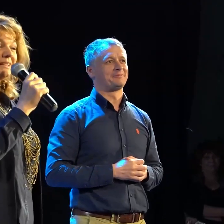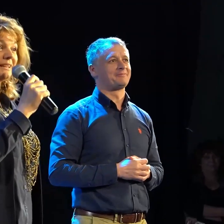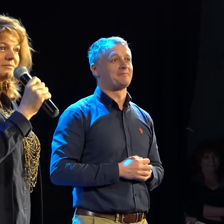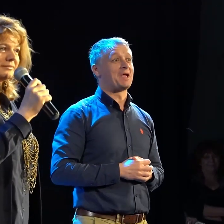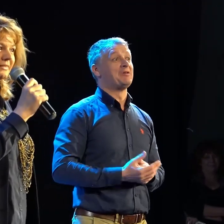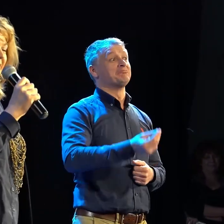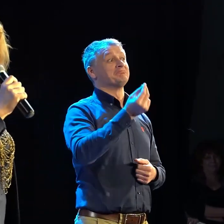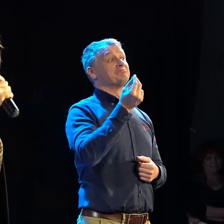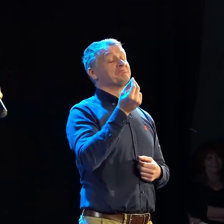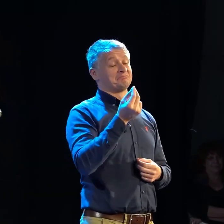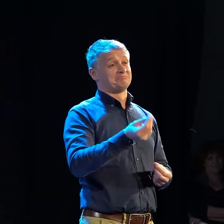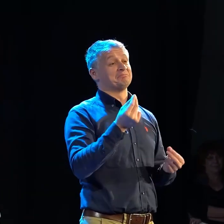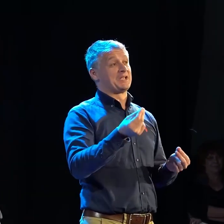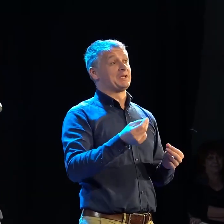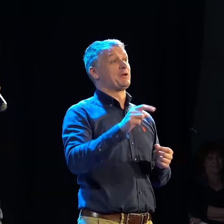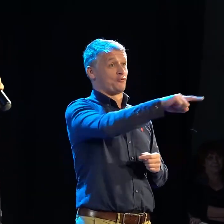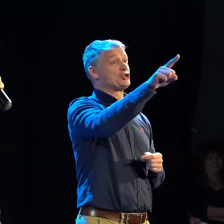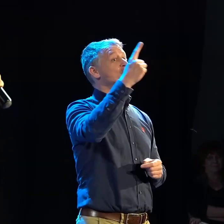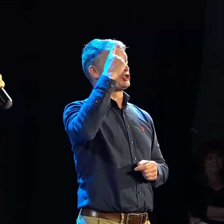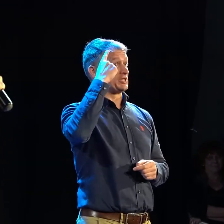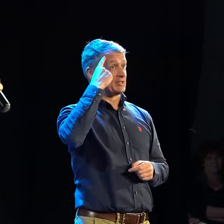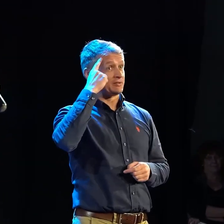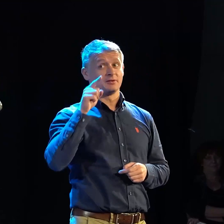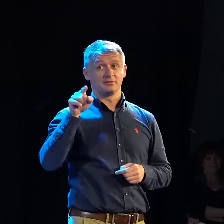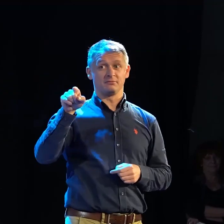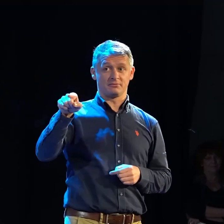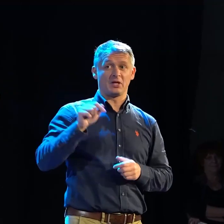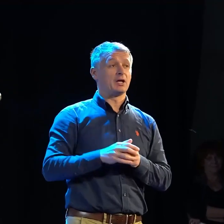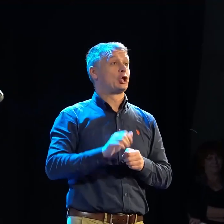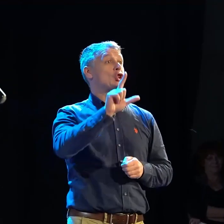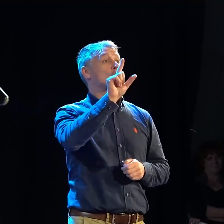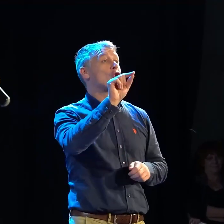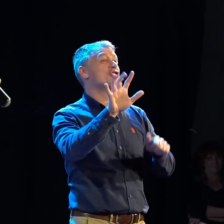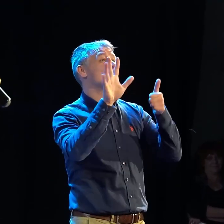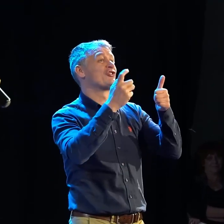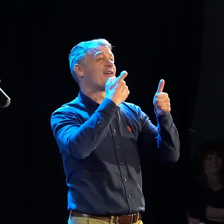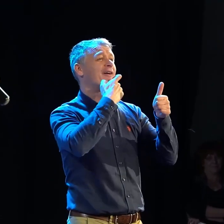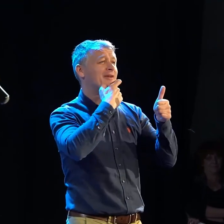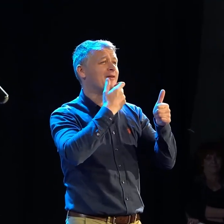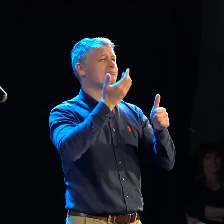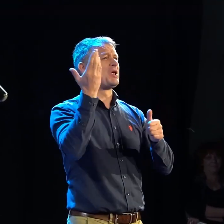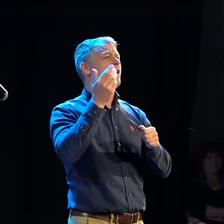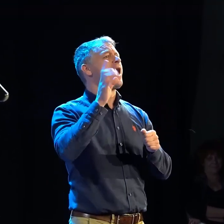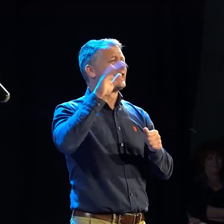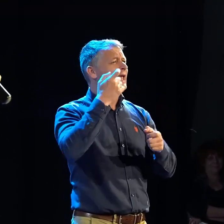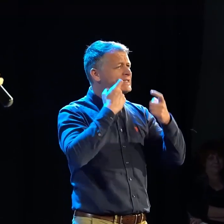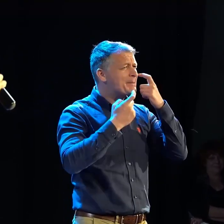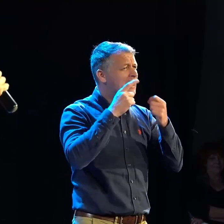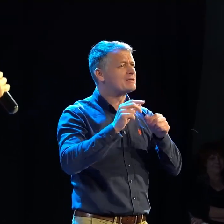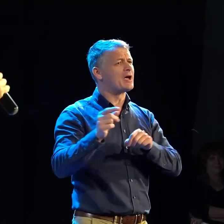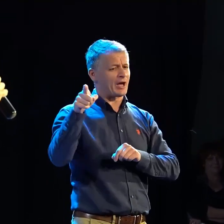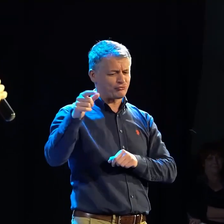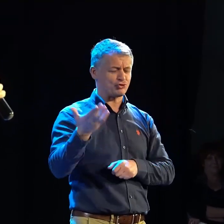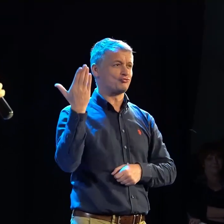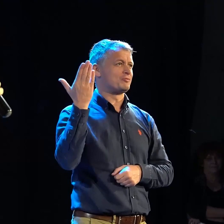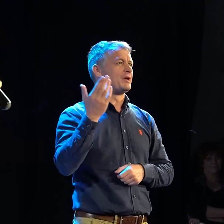Ei bine, să știți că, deși am 26 de ani de experiență în învățământ, deși credeam că le-am